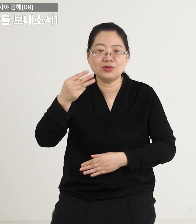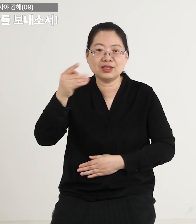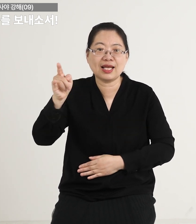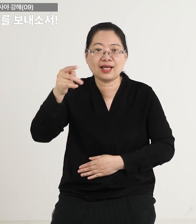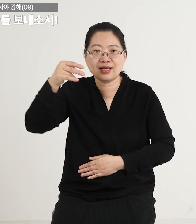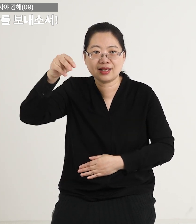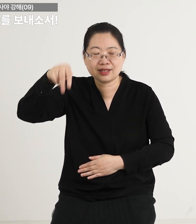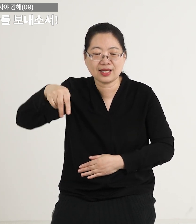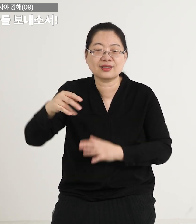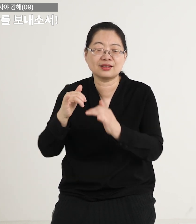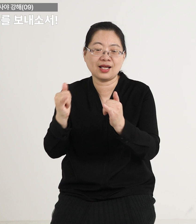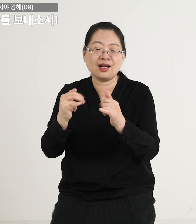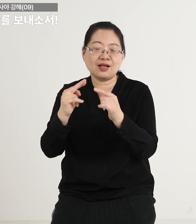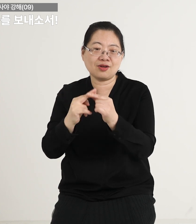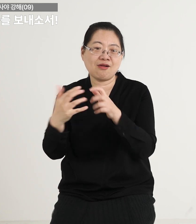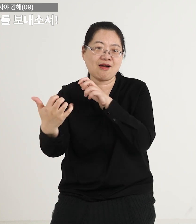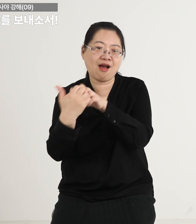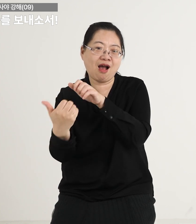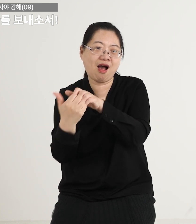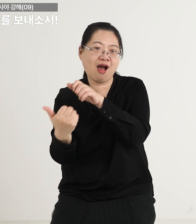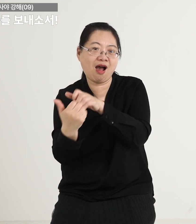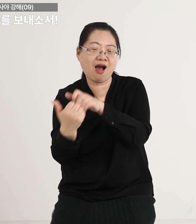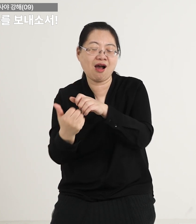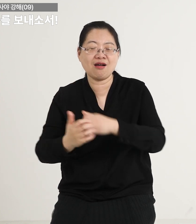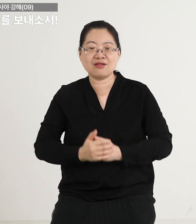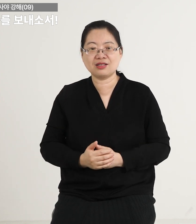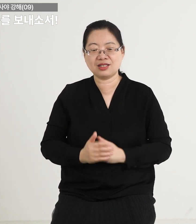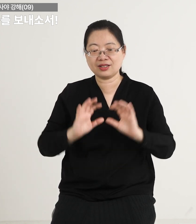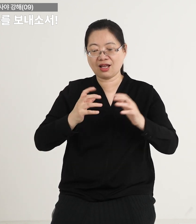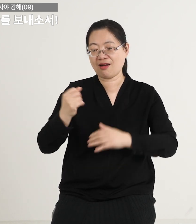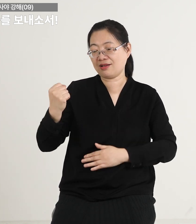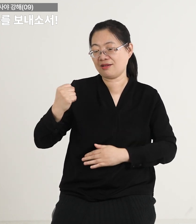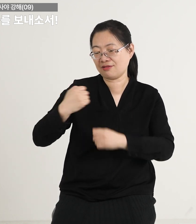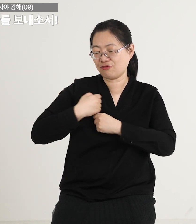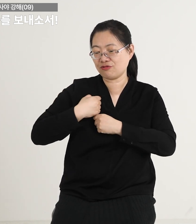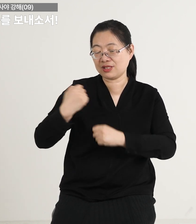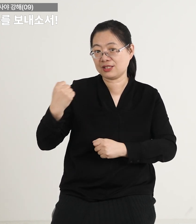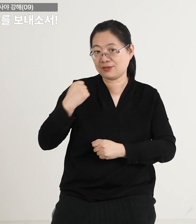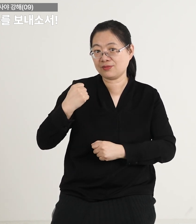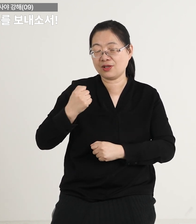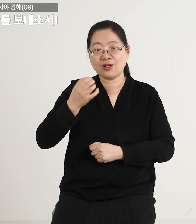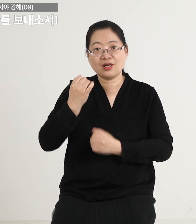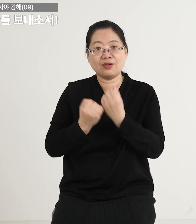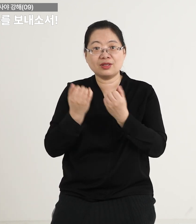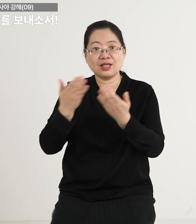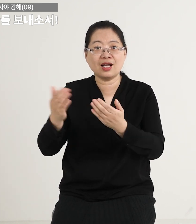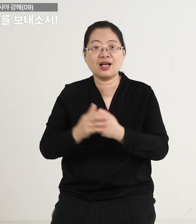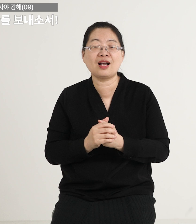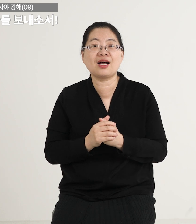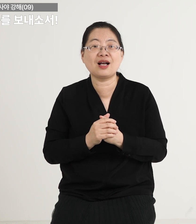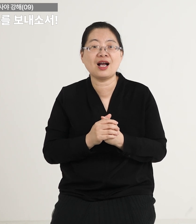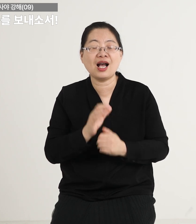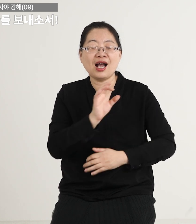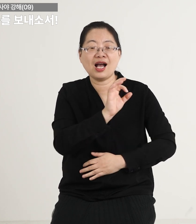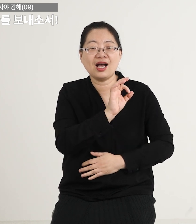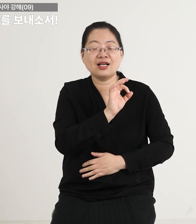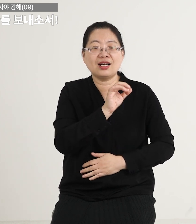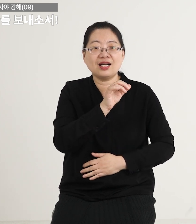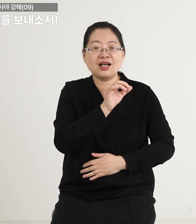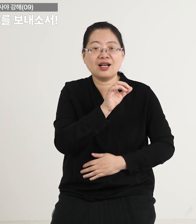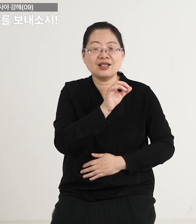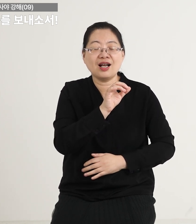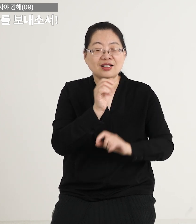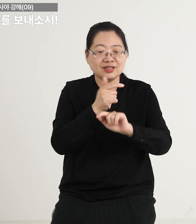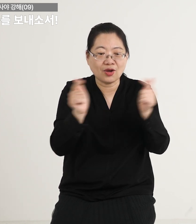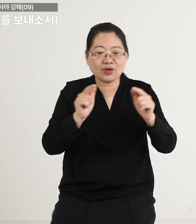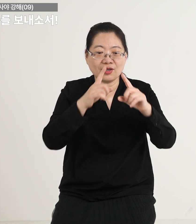이제 국방력의 그 위세를 설명하는 겁니다. 가드 성벽과 아브넬 성벽과 아스돗 성벽을